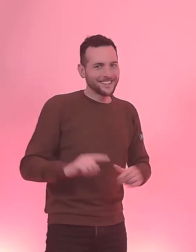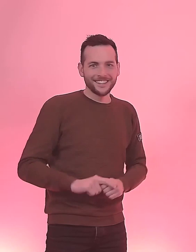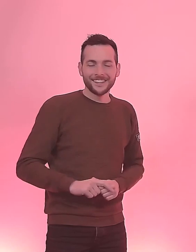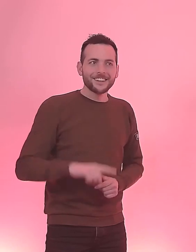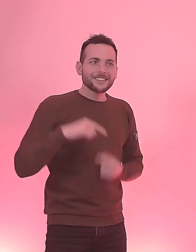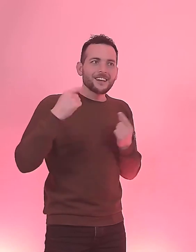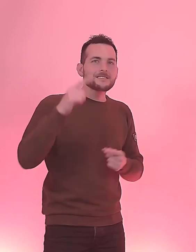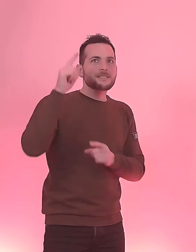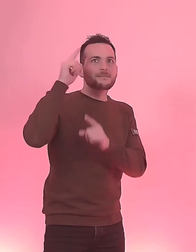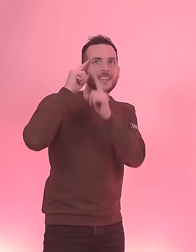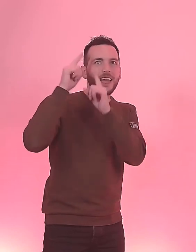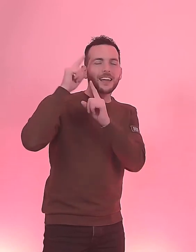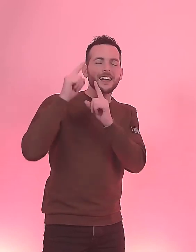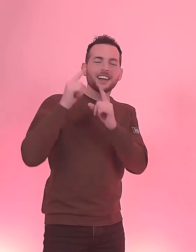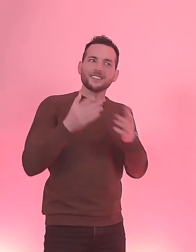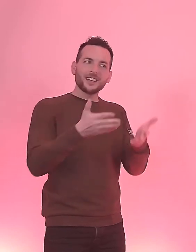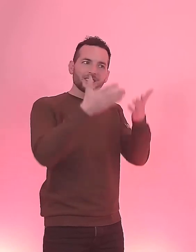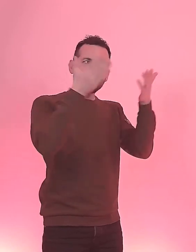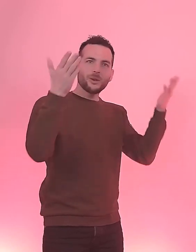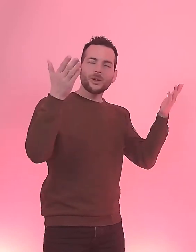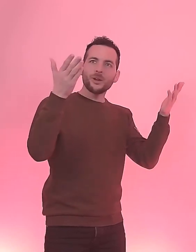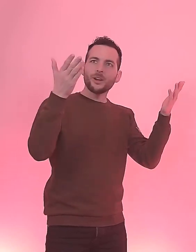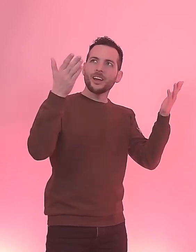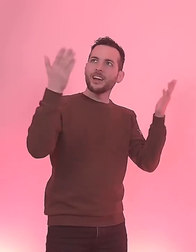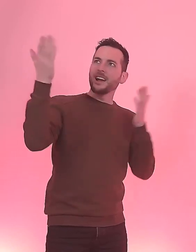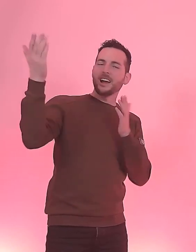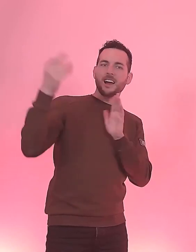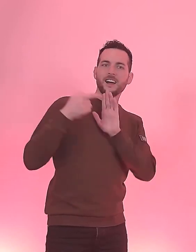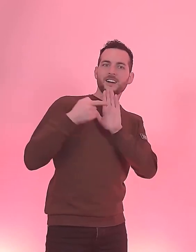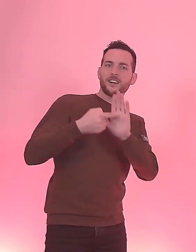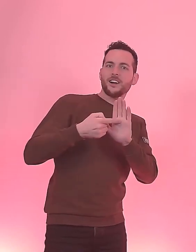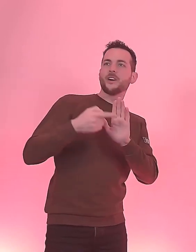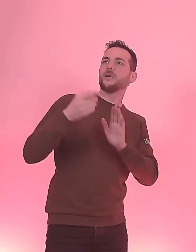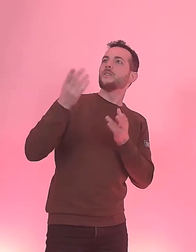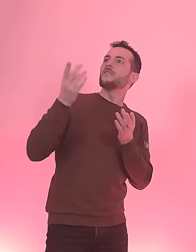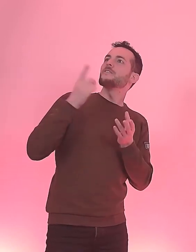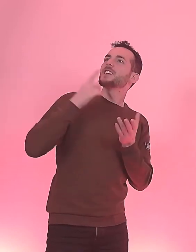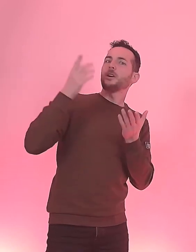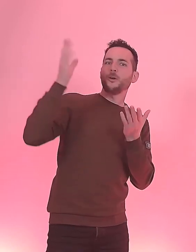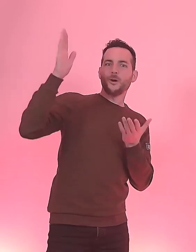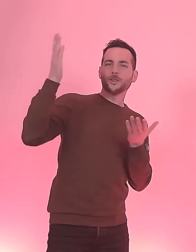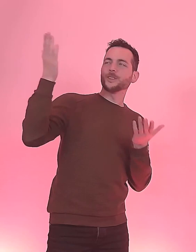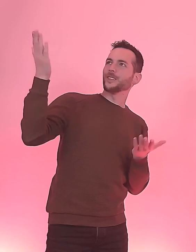de natuur zo'n schitterende afspiegeling is van wie god is